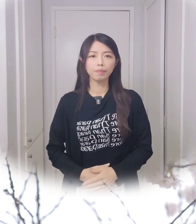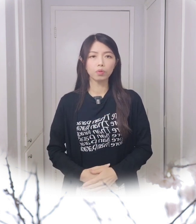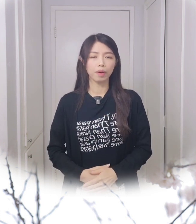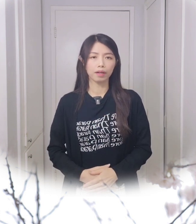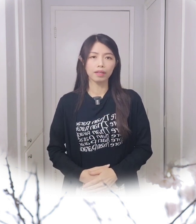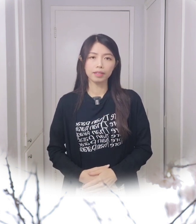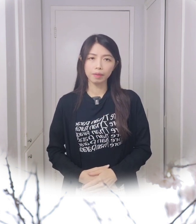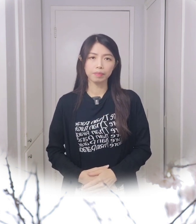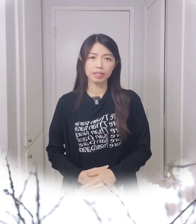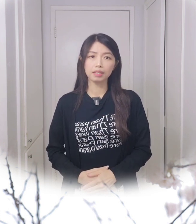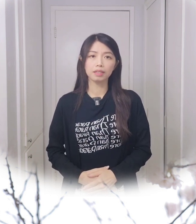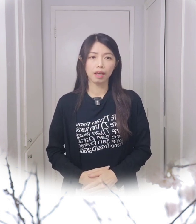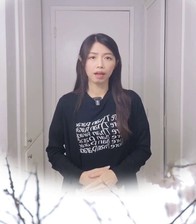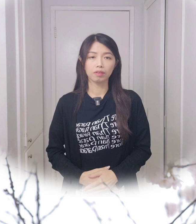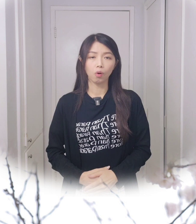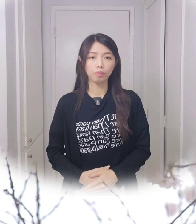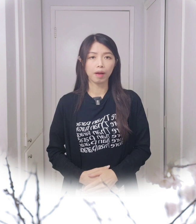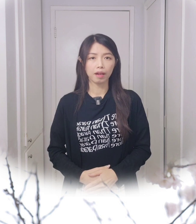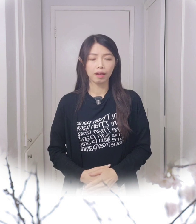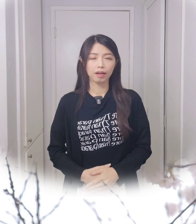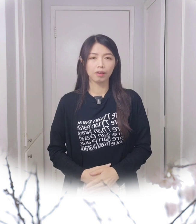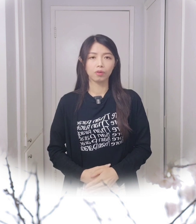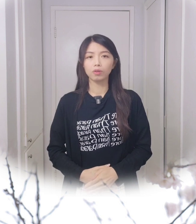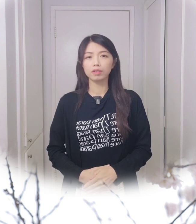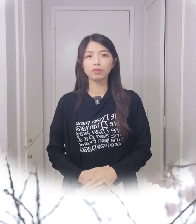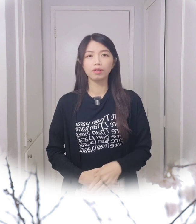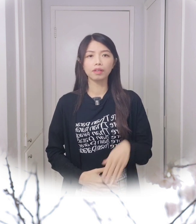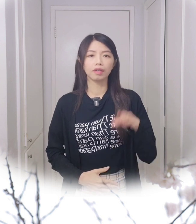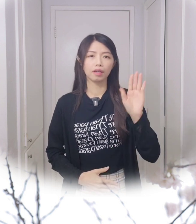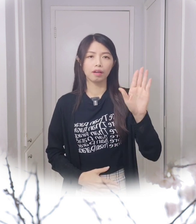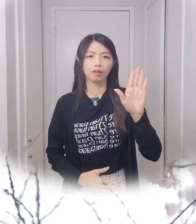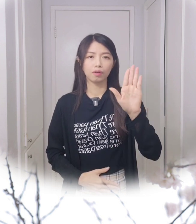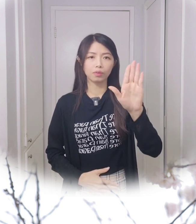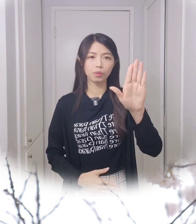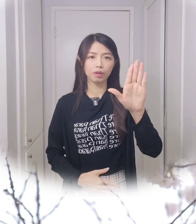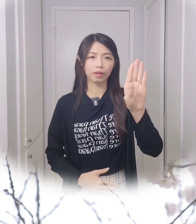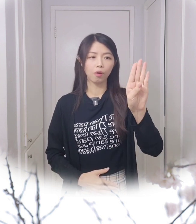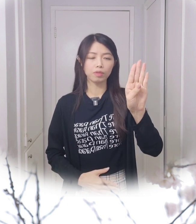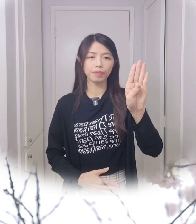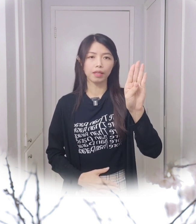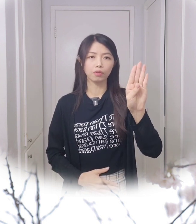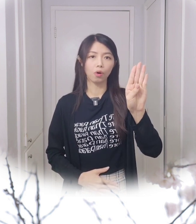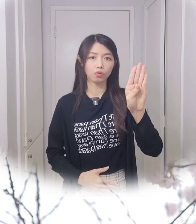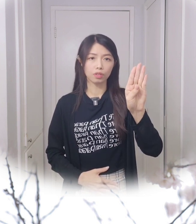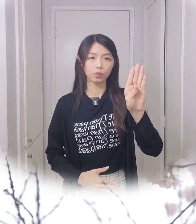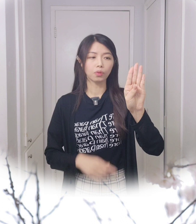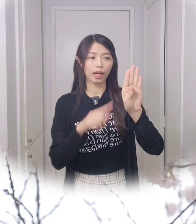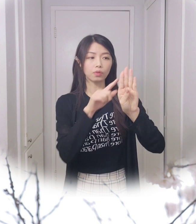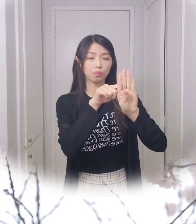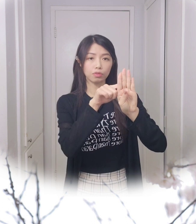참 소망. 참. 진짜. 정말. 이런 뜻의 수어는 손을 이렇게 엄재만 안으로